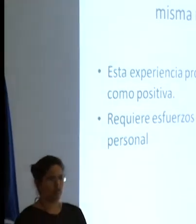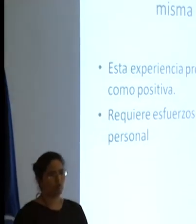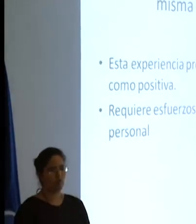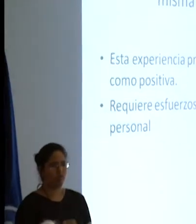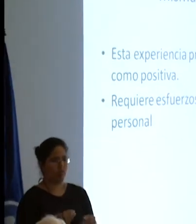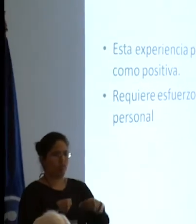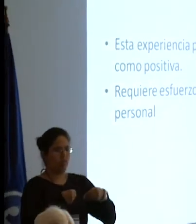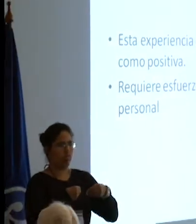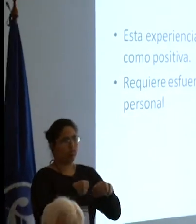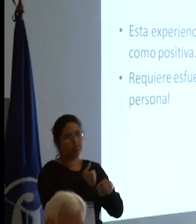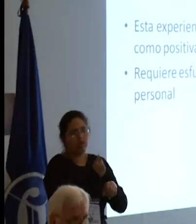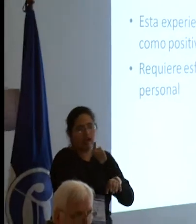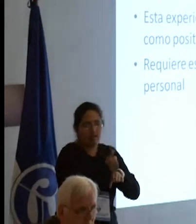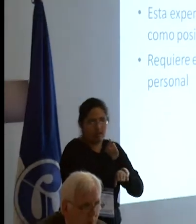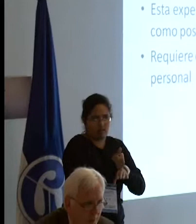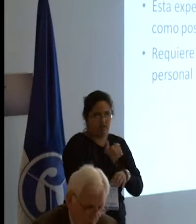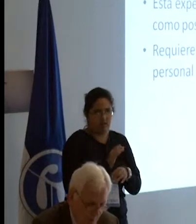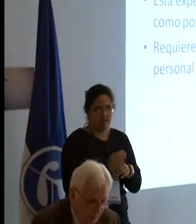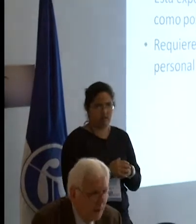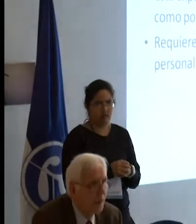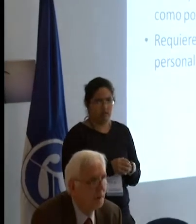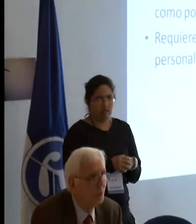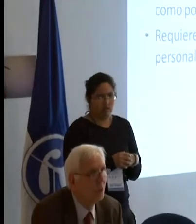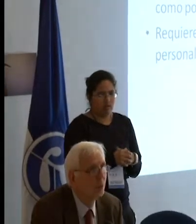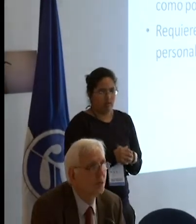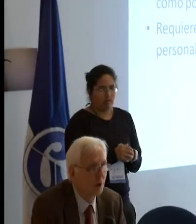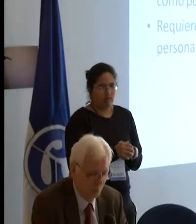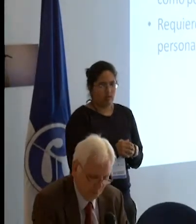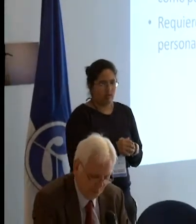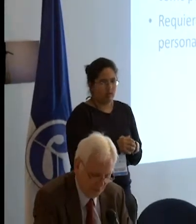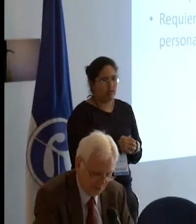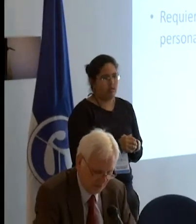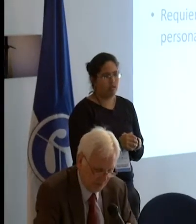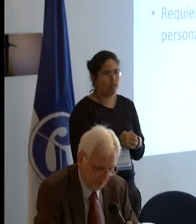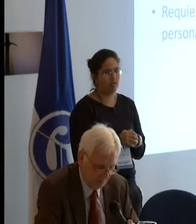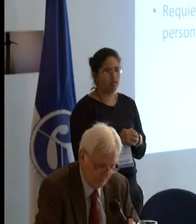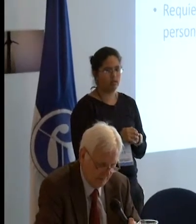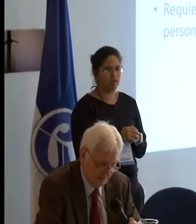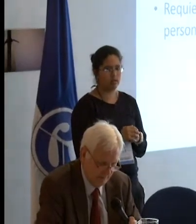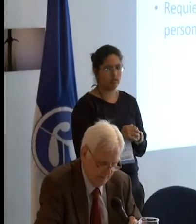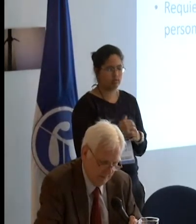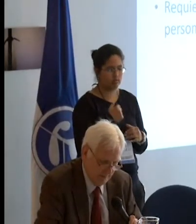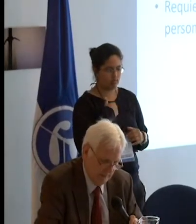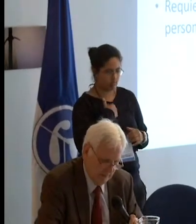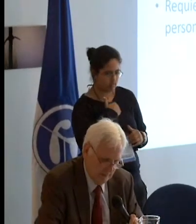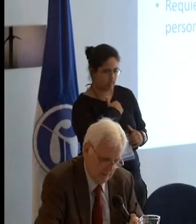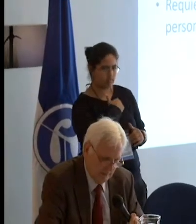tarea. Medirse consigo mismo, con los otros y frente a la realidad